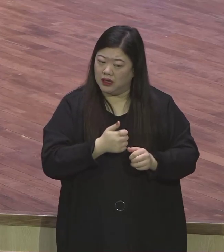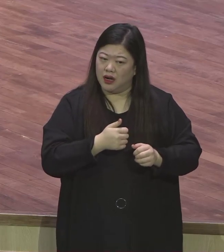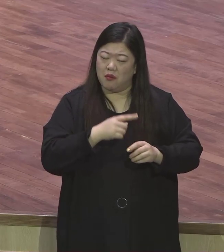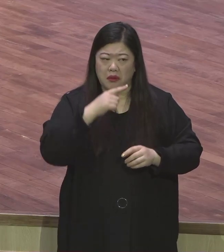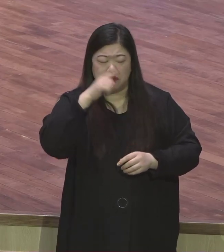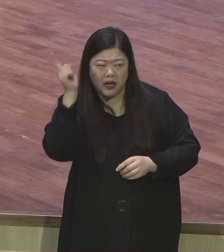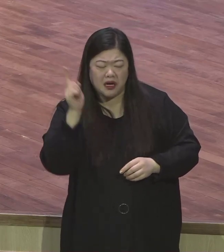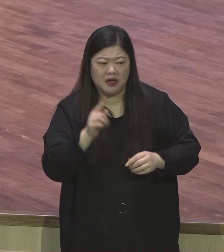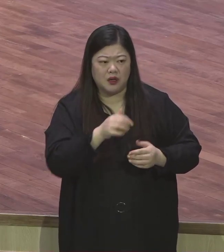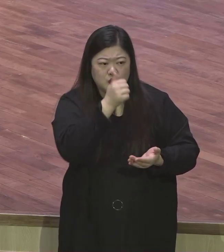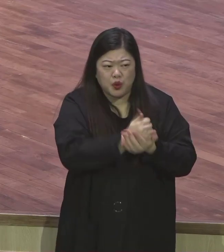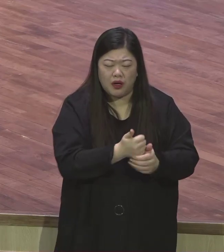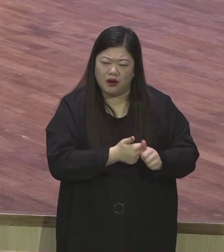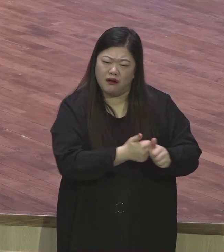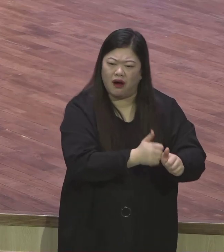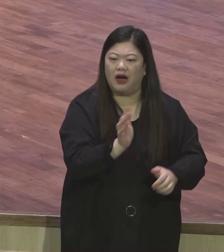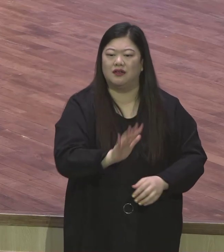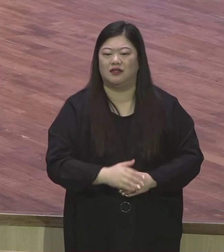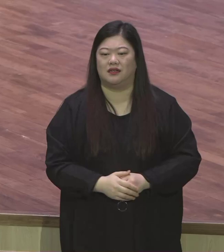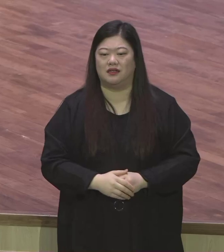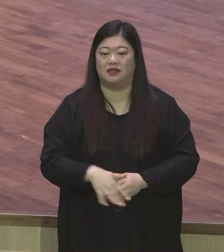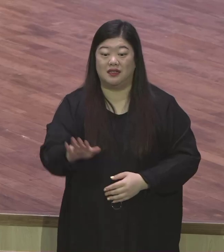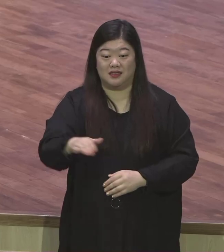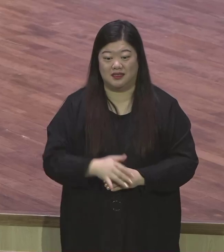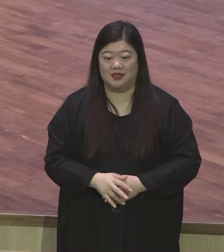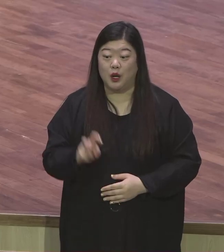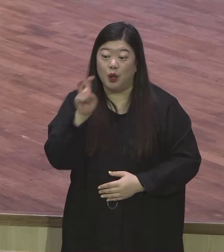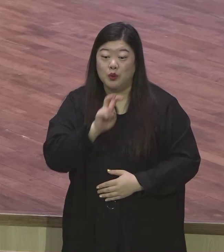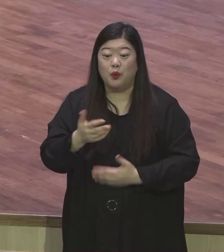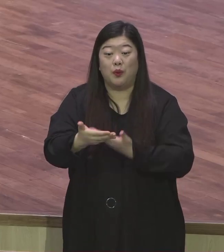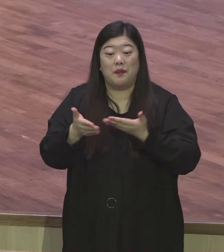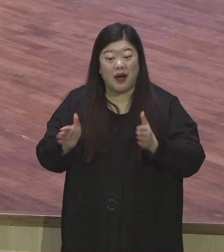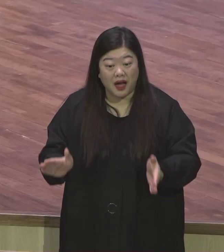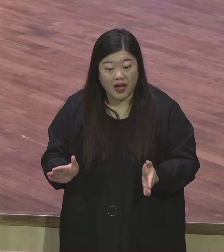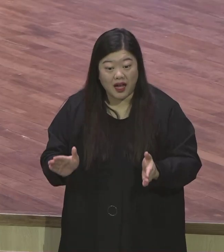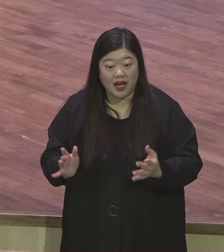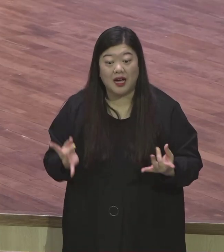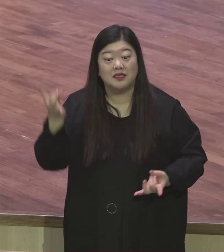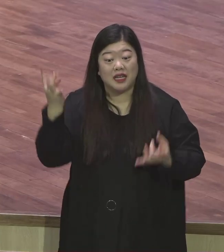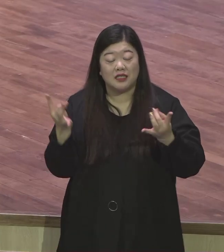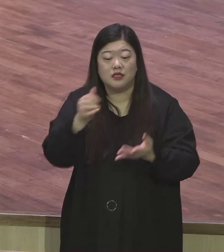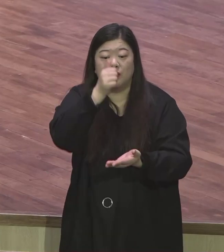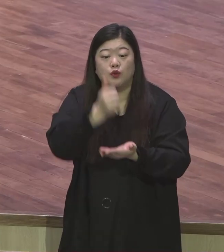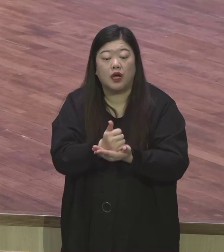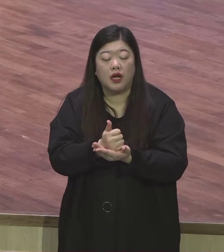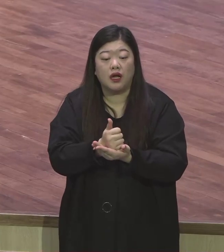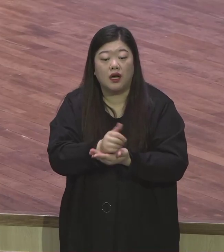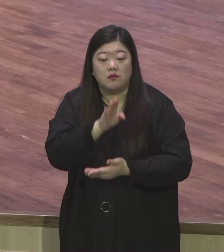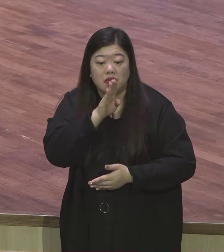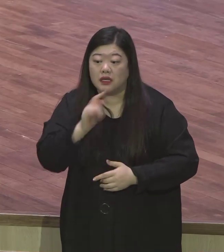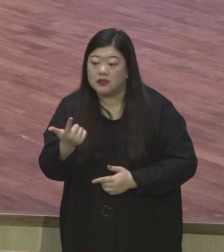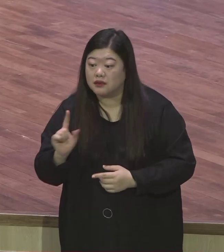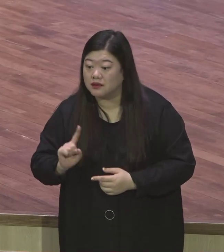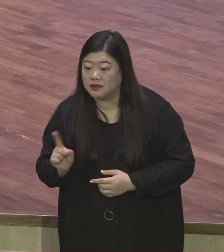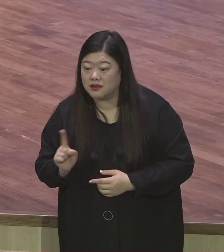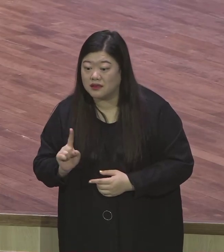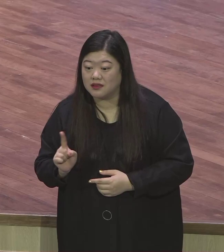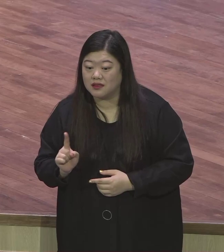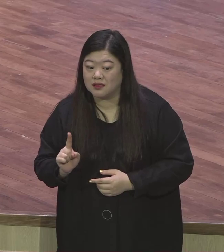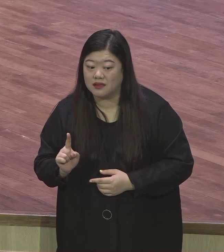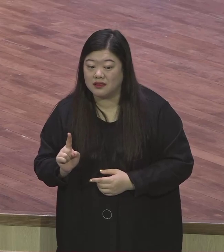주님이 함께 하시지 않는 노래방이나 유흥을 즐기는 곳에 가지 않는 것이 좋습니다. 그런 곳에 가서 직접 죄를 짓지